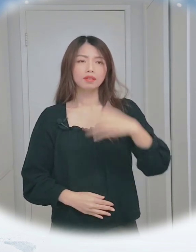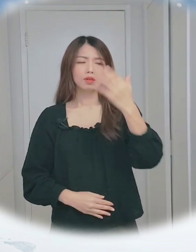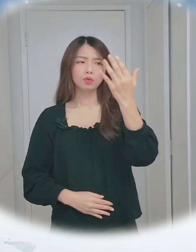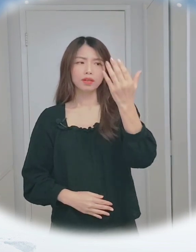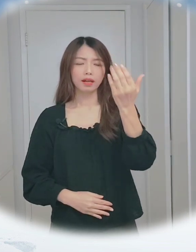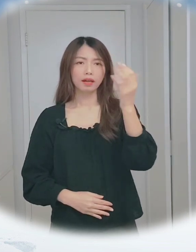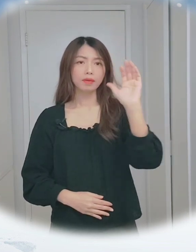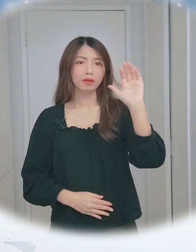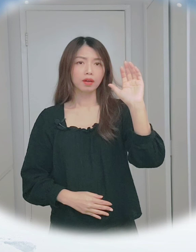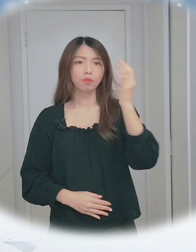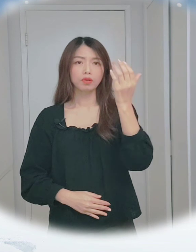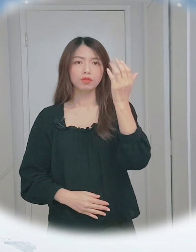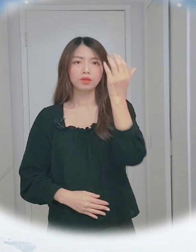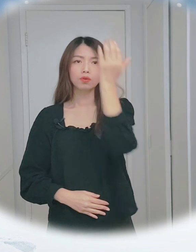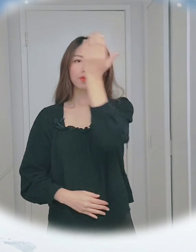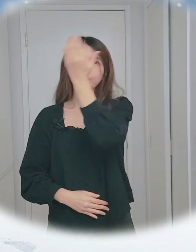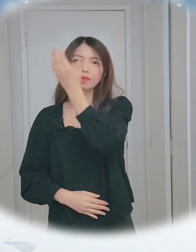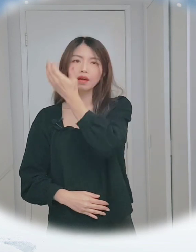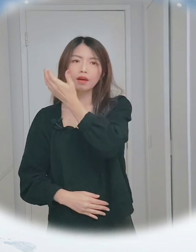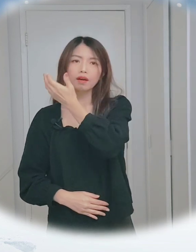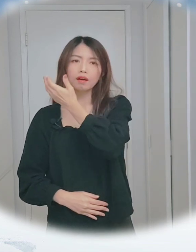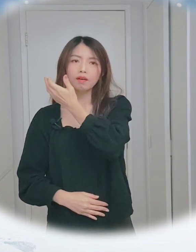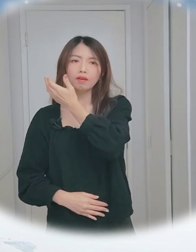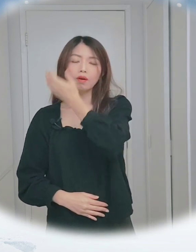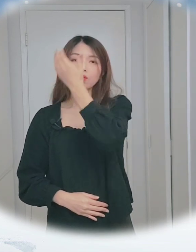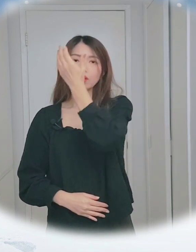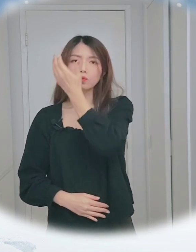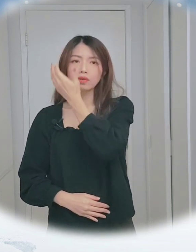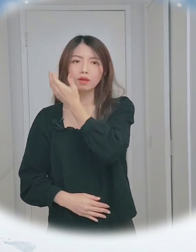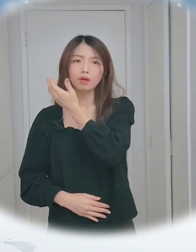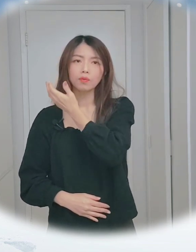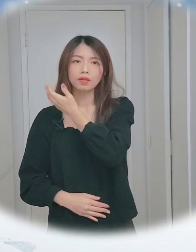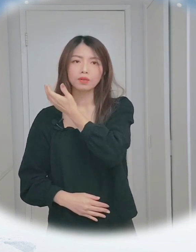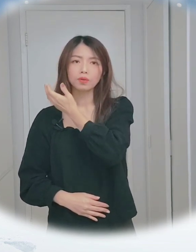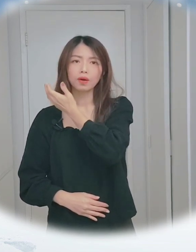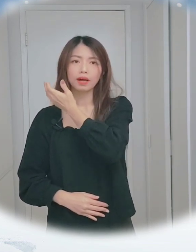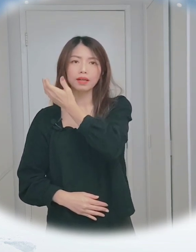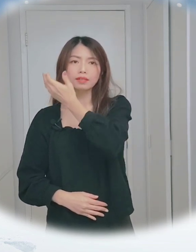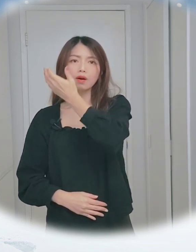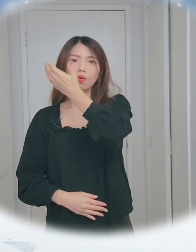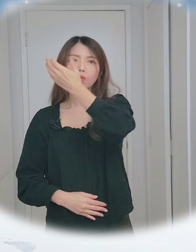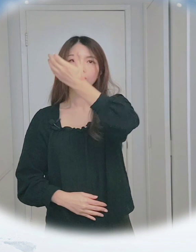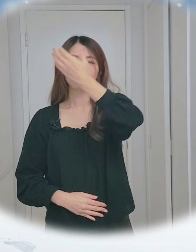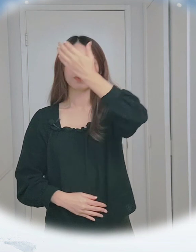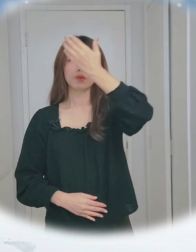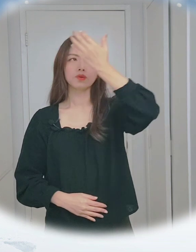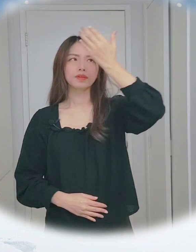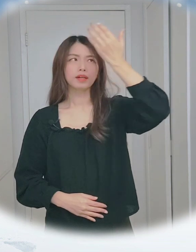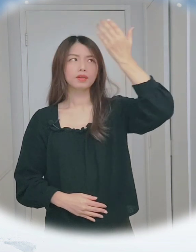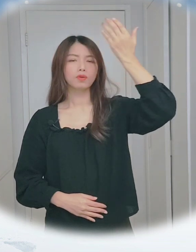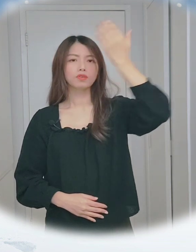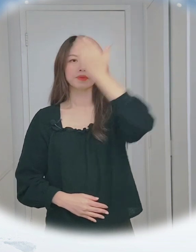수어는 손을 약간만 이렇게 우물해 주시고 얼굴 있는 쪽에서 왼쪽 아래에서 오른쪽